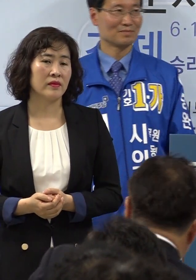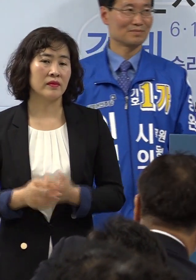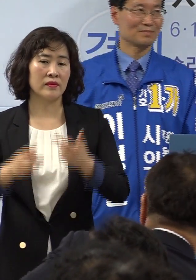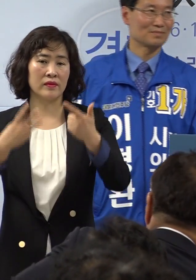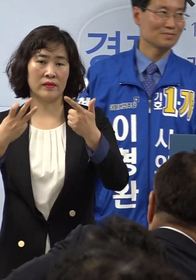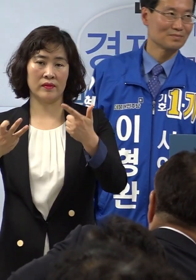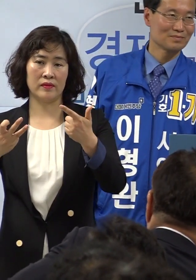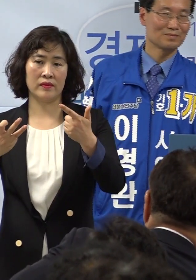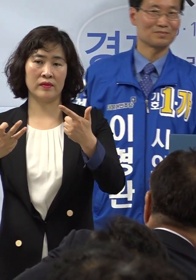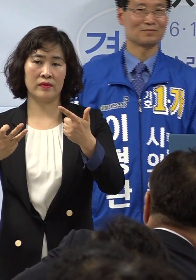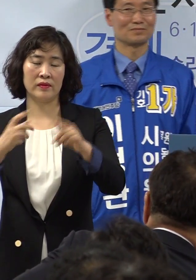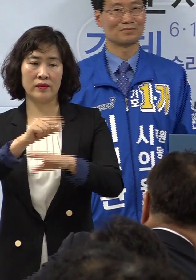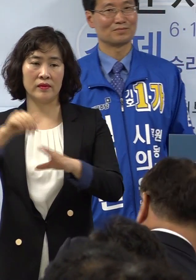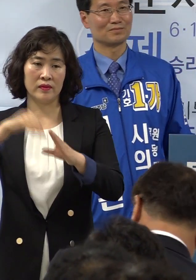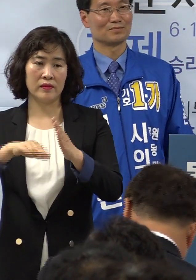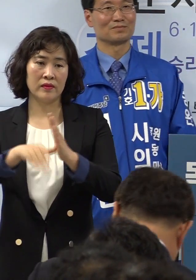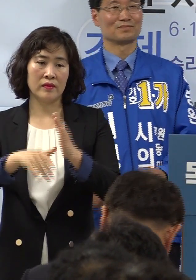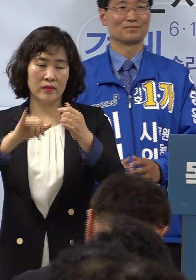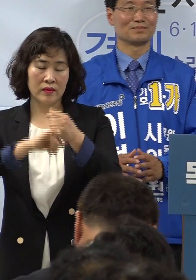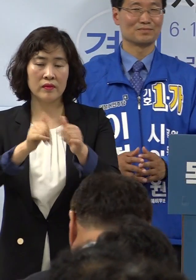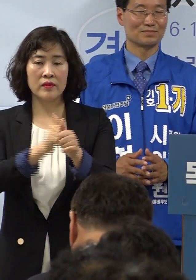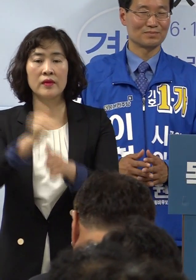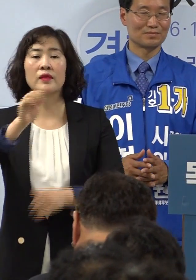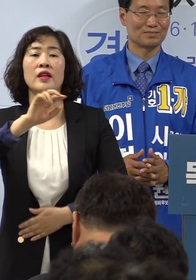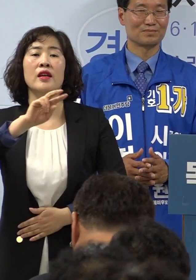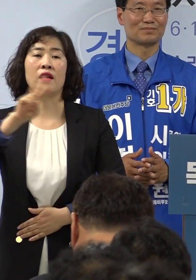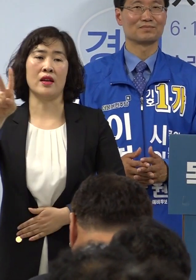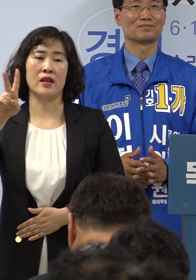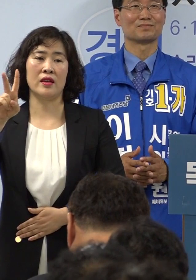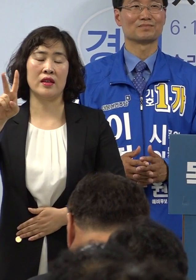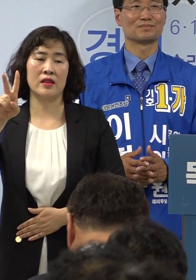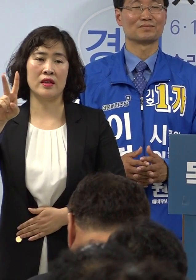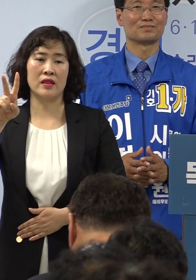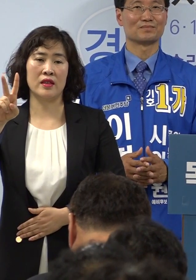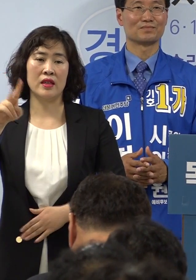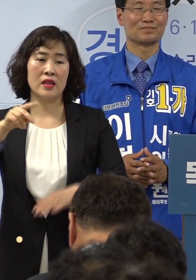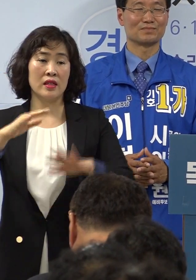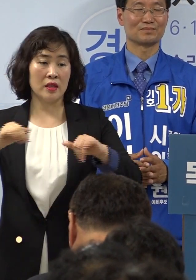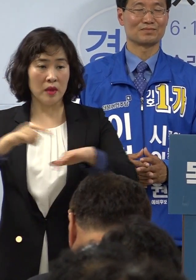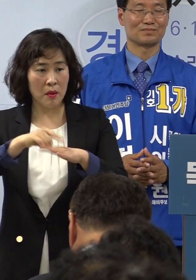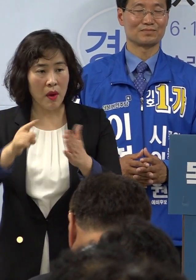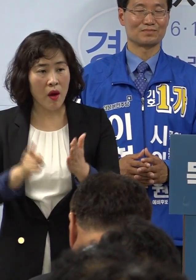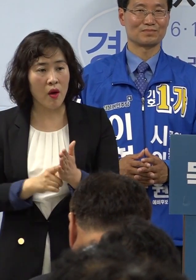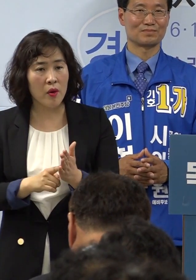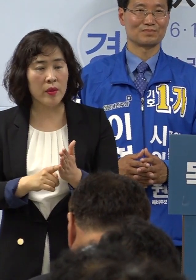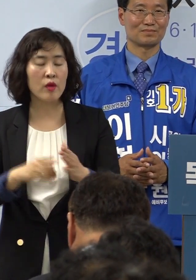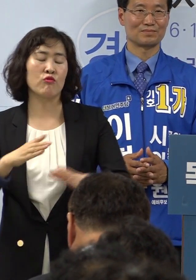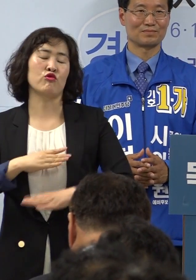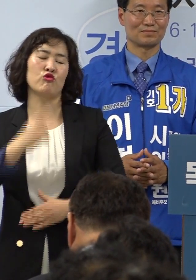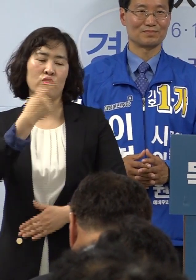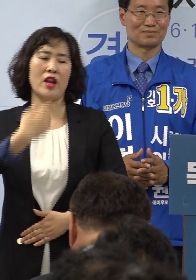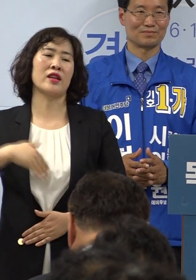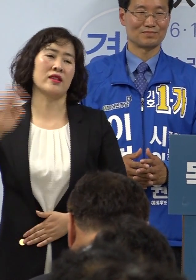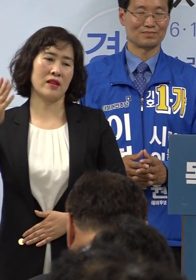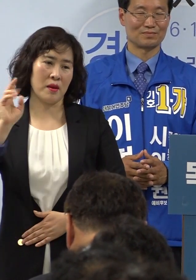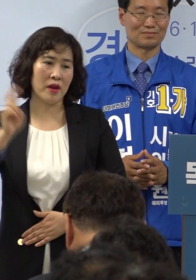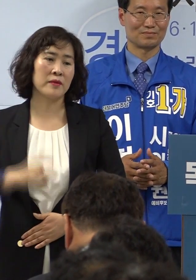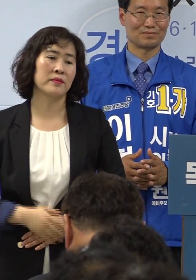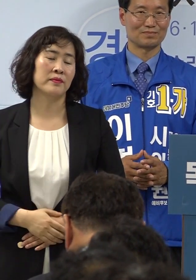6.13 지방선거에 반드시 승리해야지만 민심이 무서운 줄 알